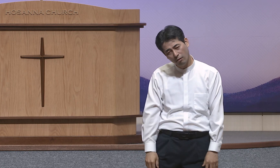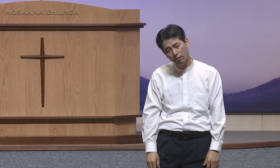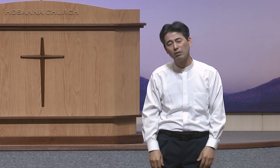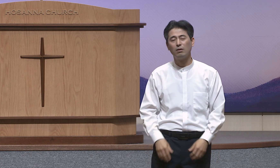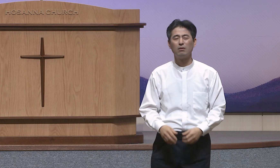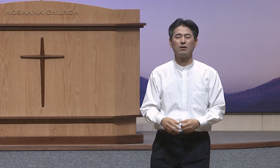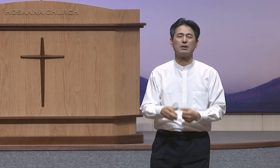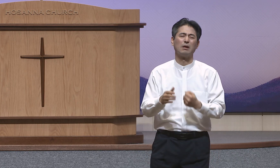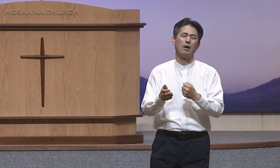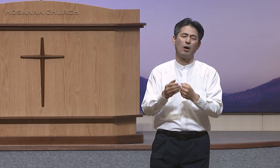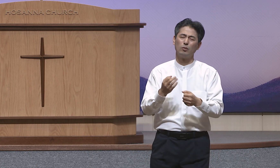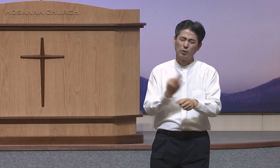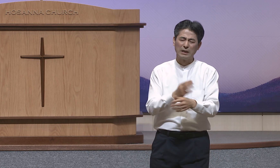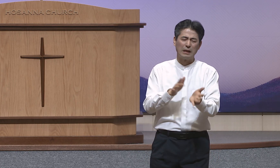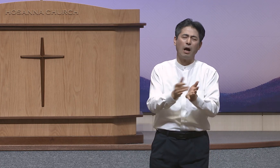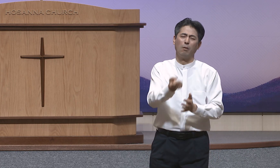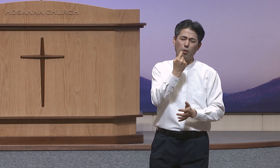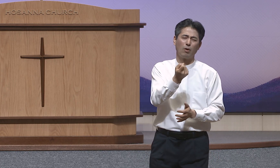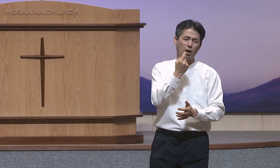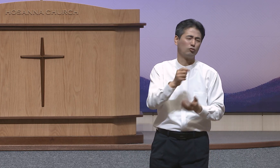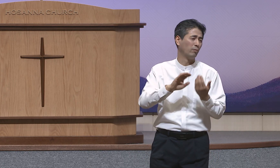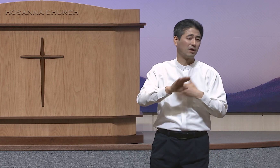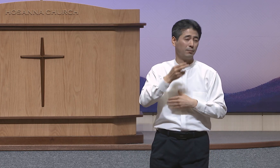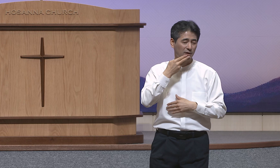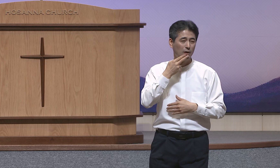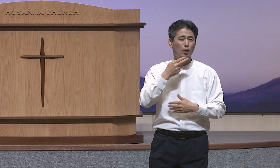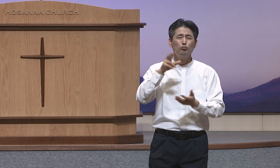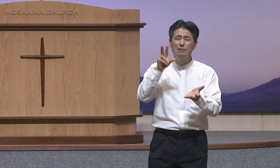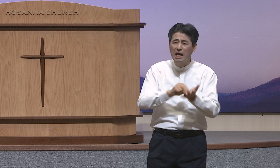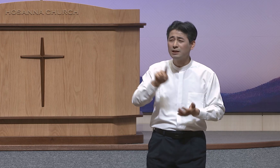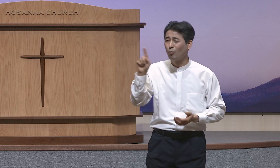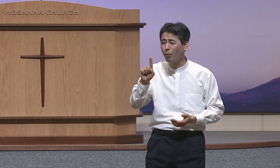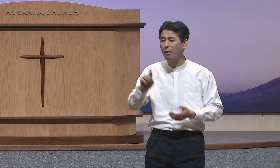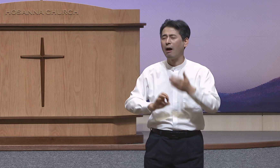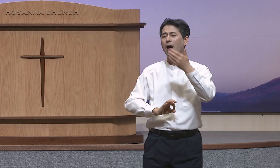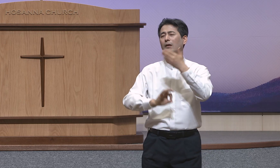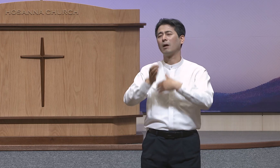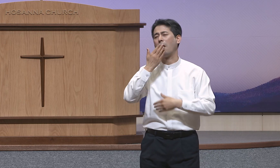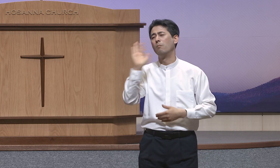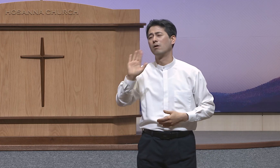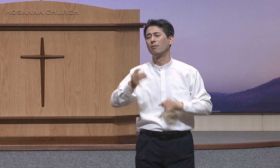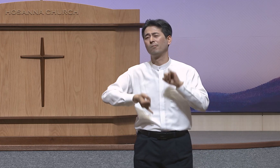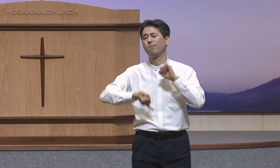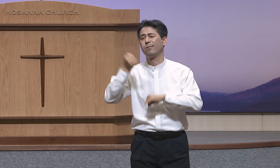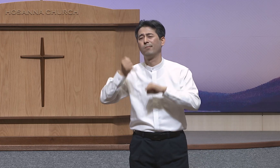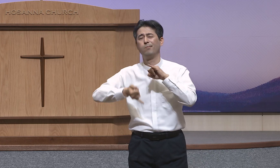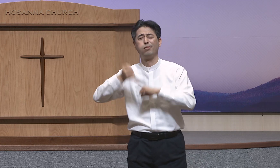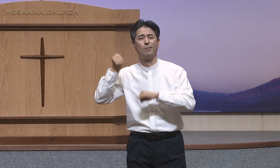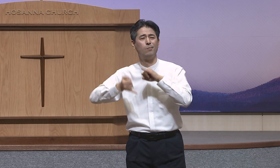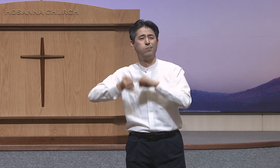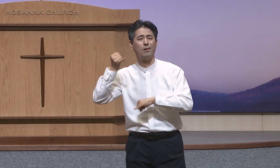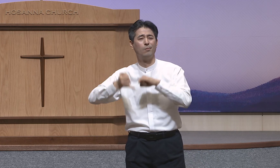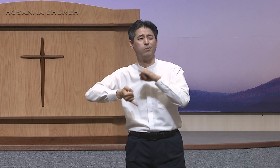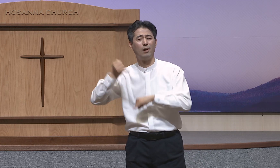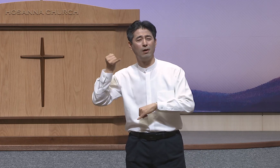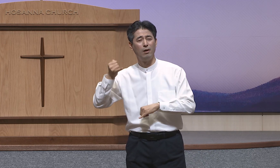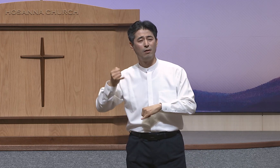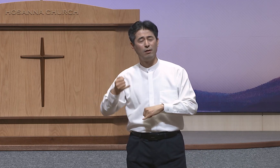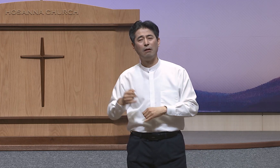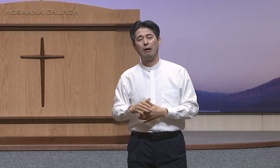상태가 되었고 제가 약을 열심히 먹는데 아침 먹고 약을 먹어야 되는데 아침이